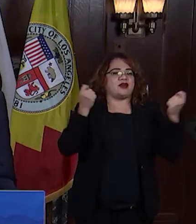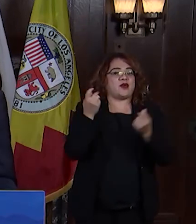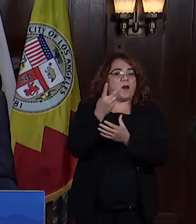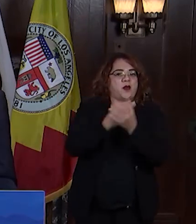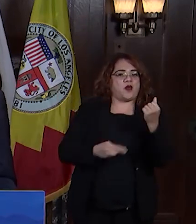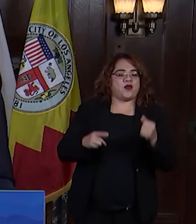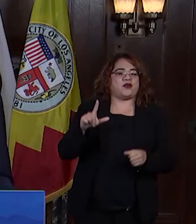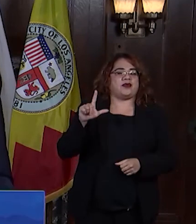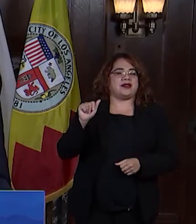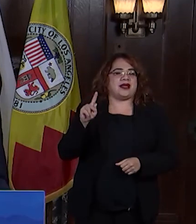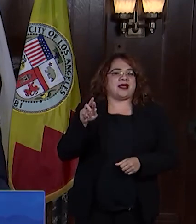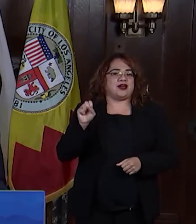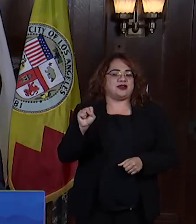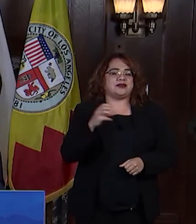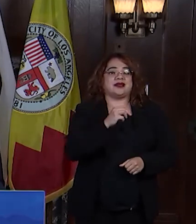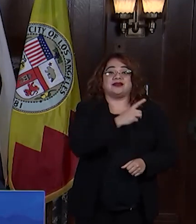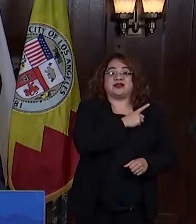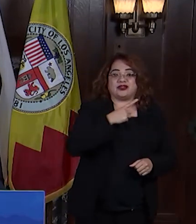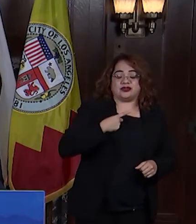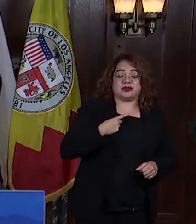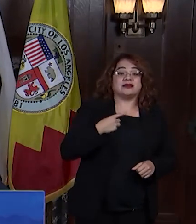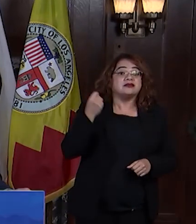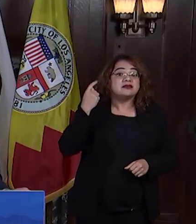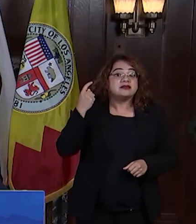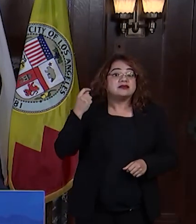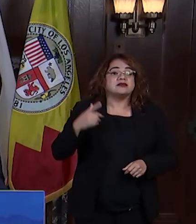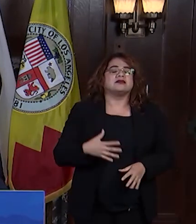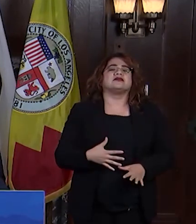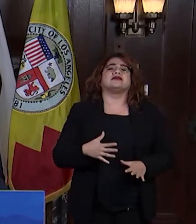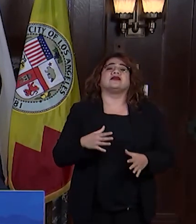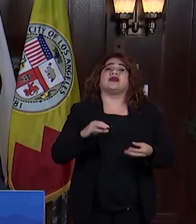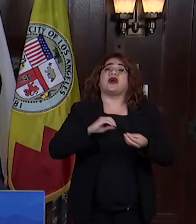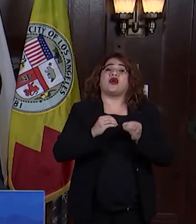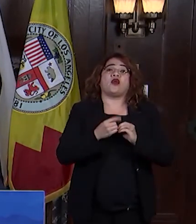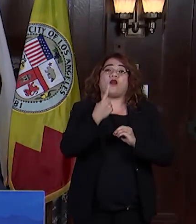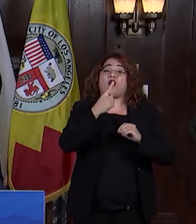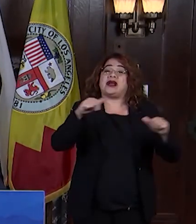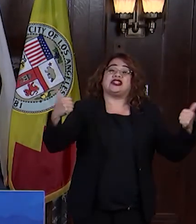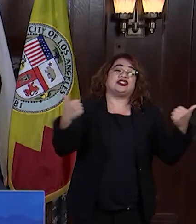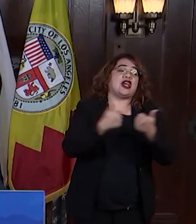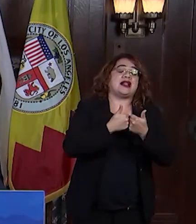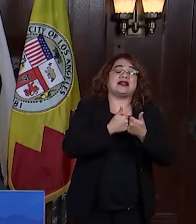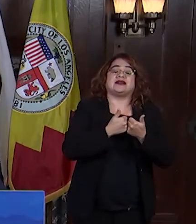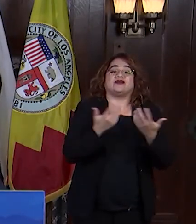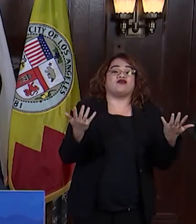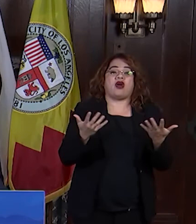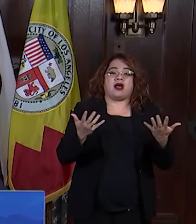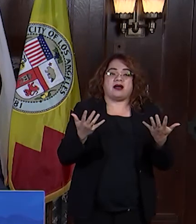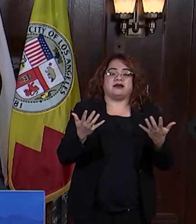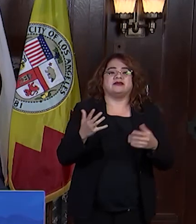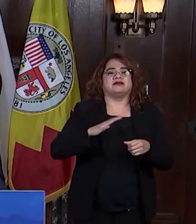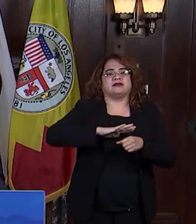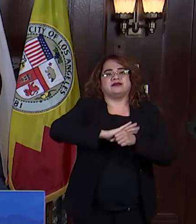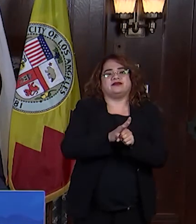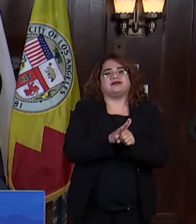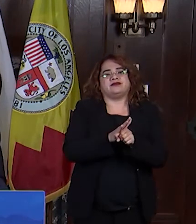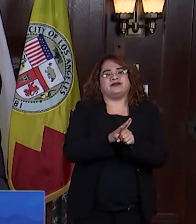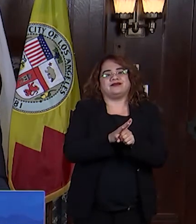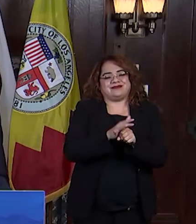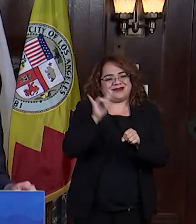ellos, tenemos que ganar la lucha contra el mayor desafío en nuestro tiempo, la de